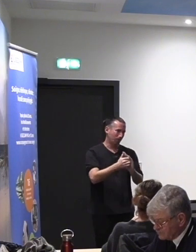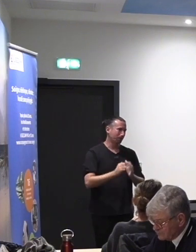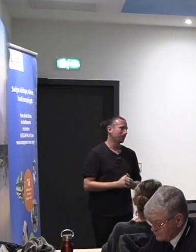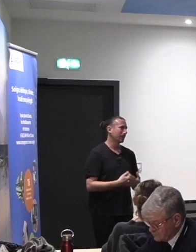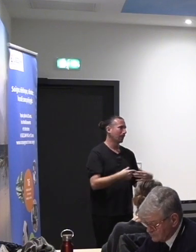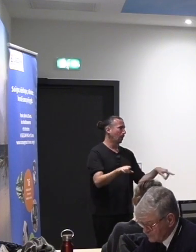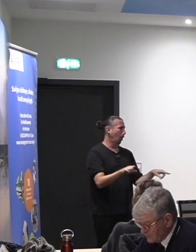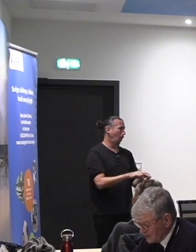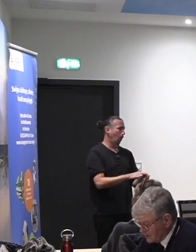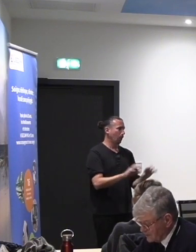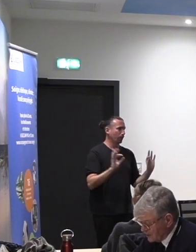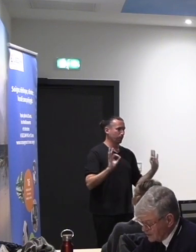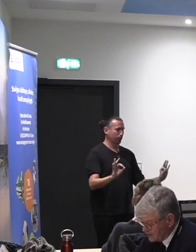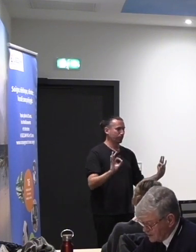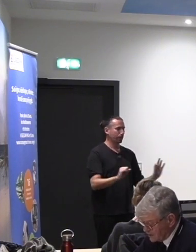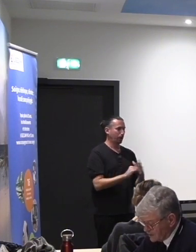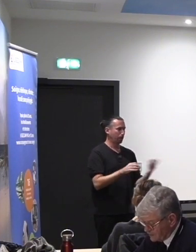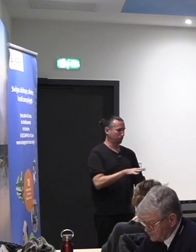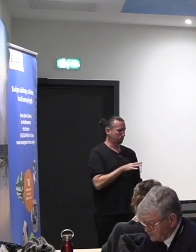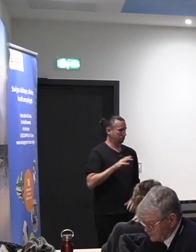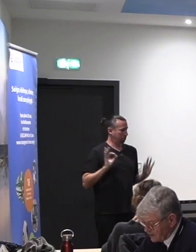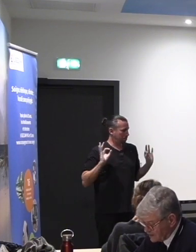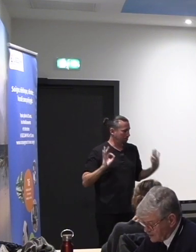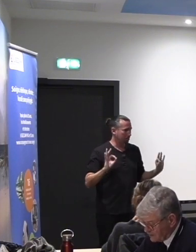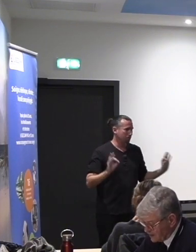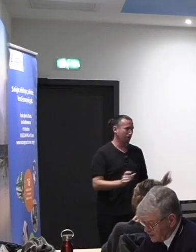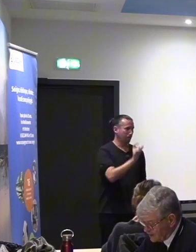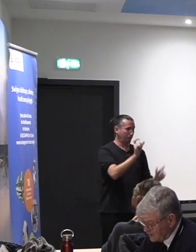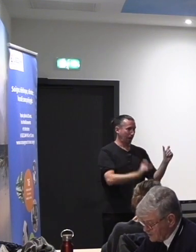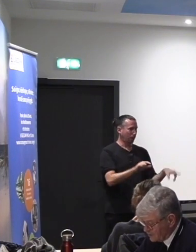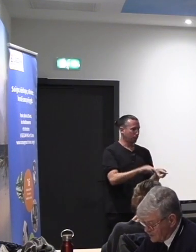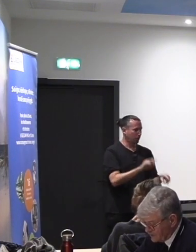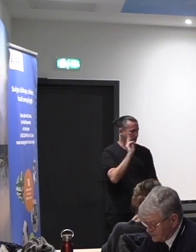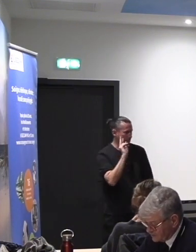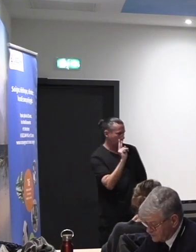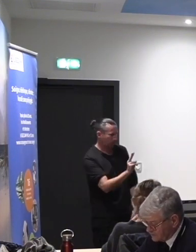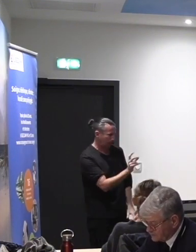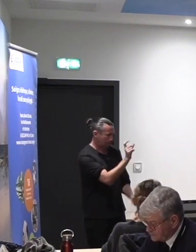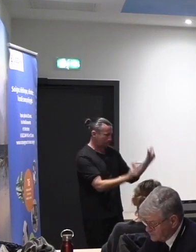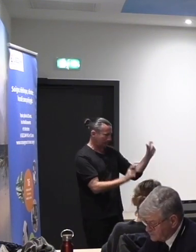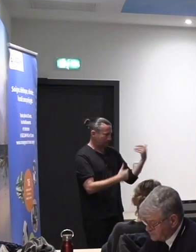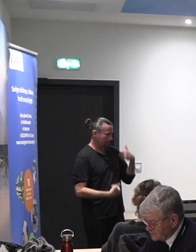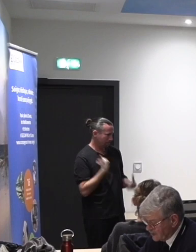des personnes et quel est le regard qu'on porte sur une personne handicapée, comme on porte sur une